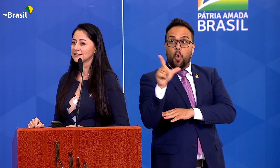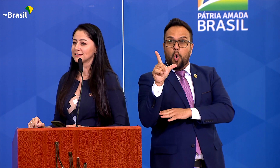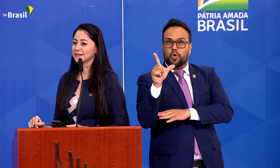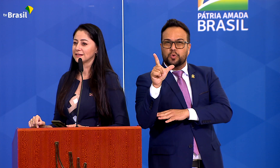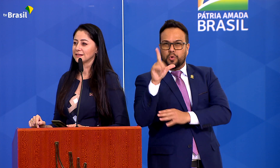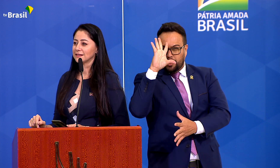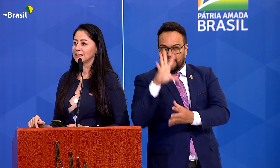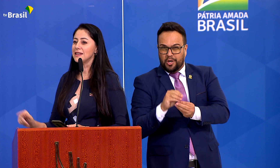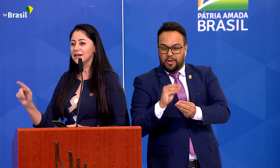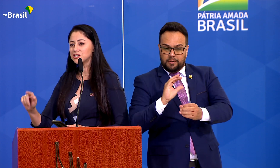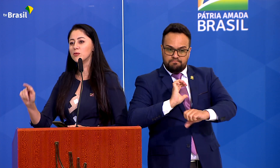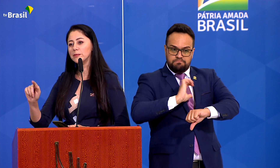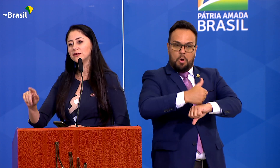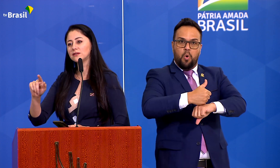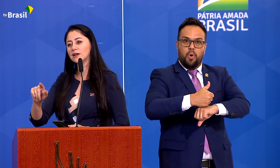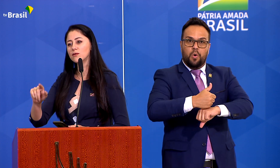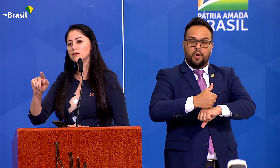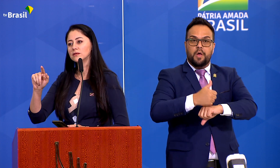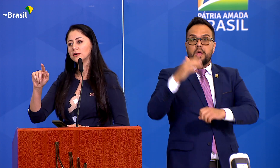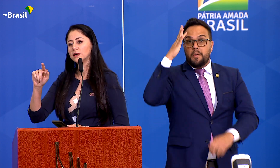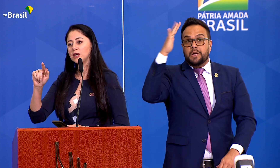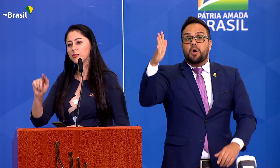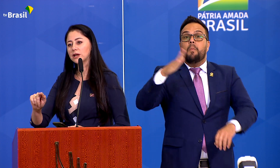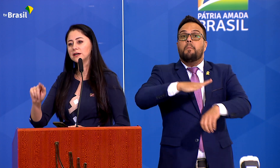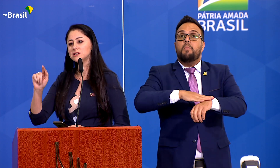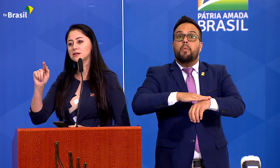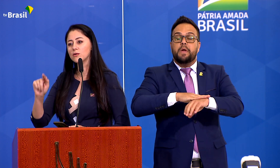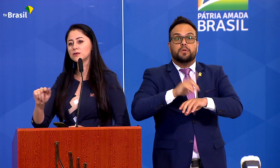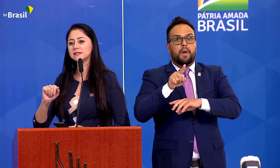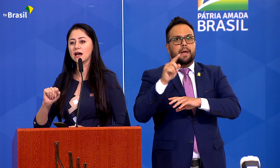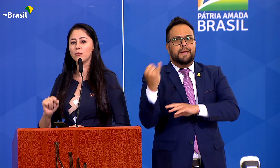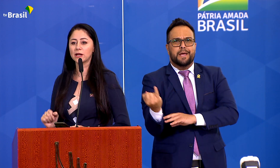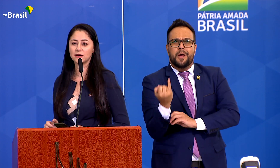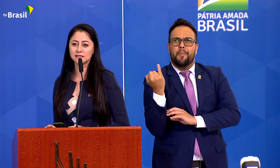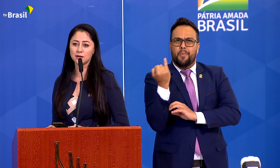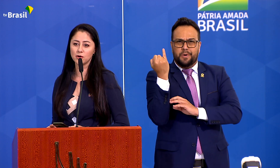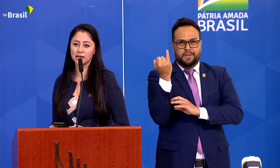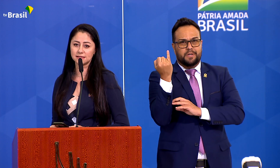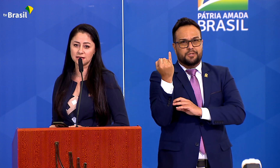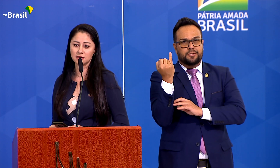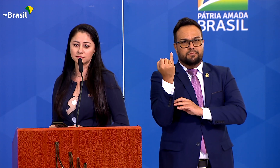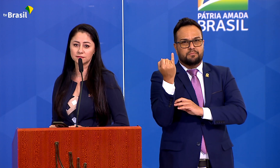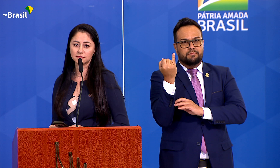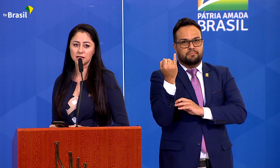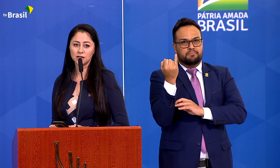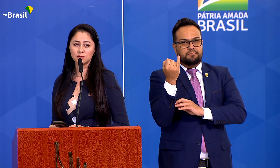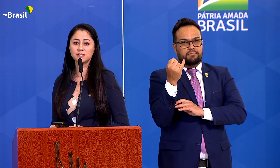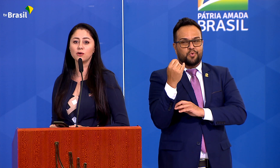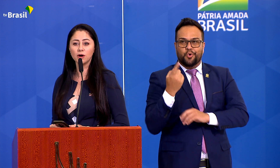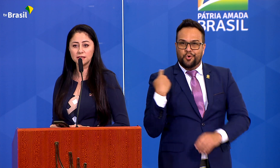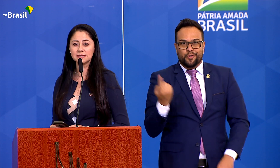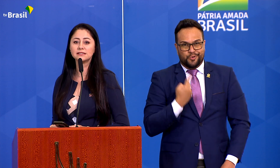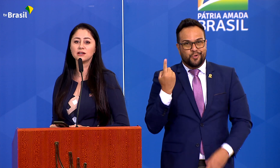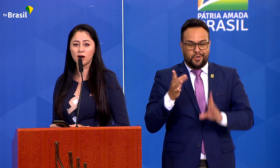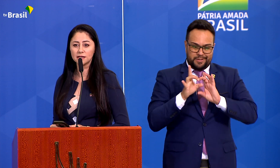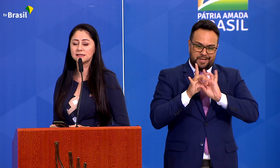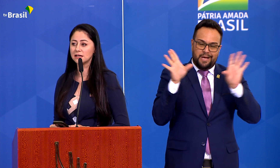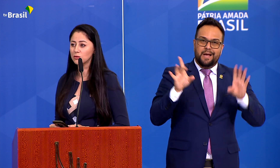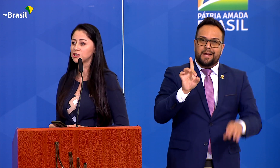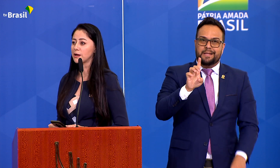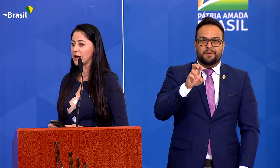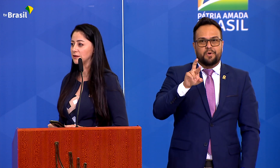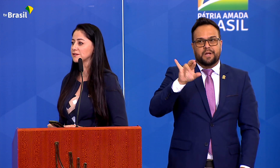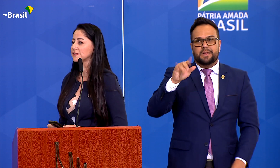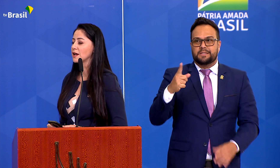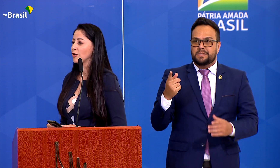cadeiras neste momento tão importante tão crucial para nossa democracia os senhores a